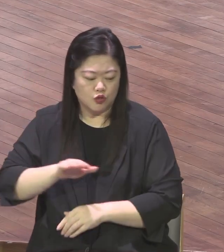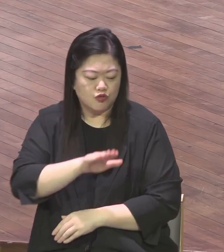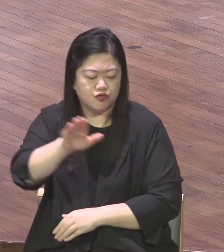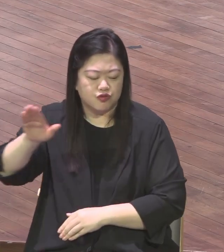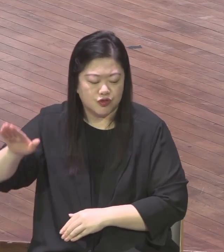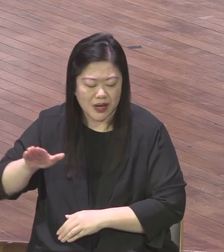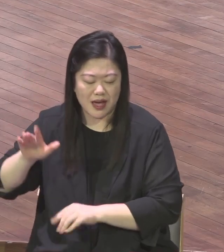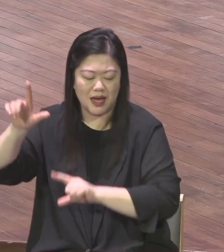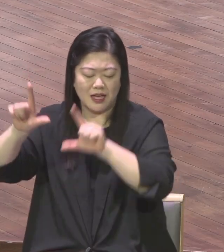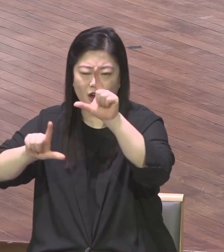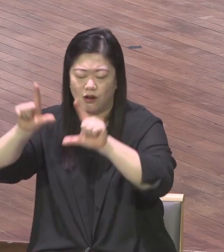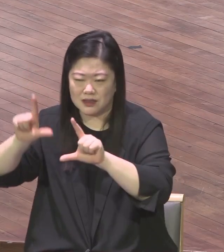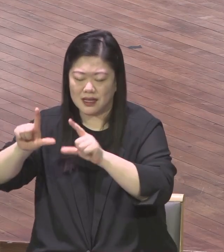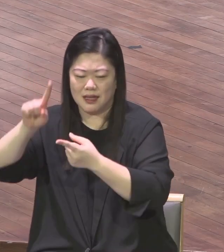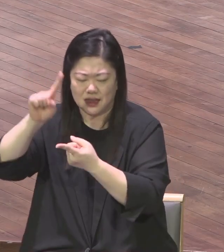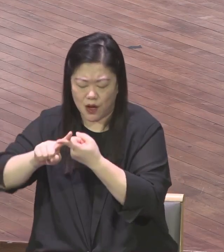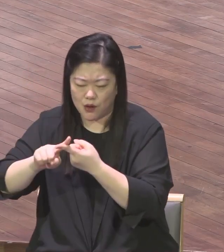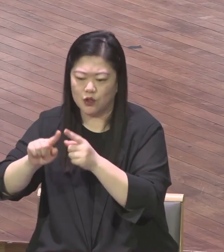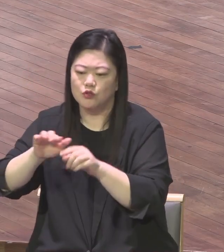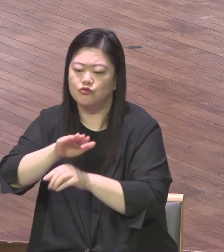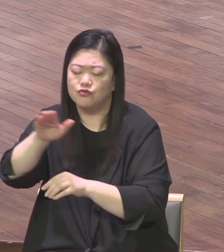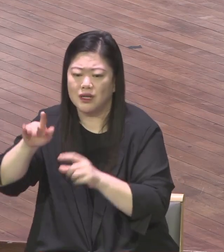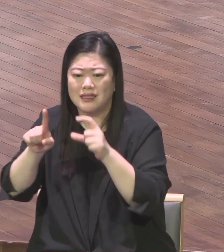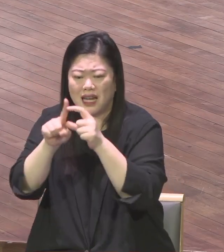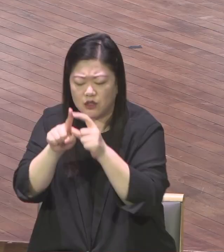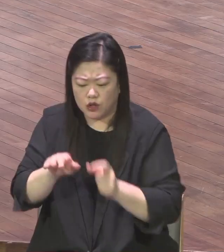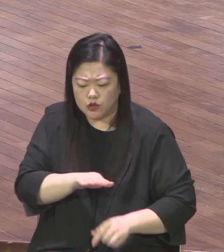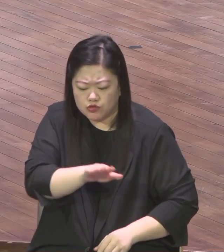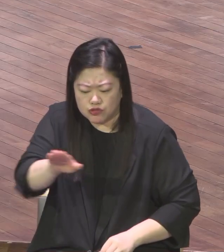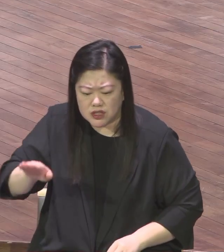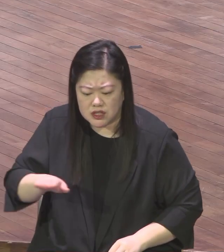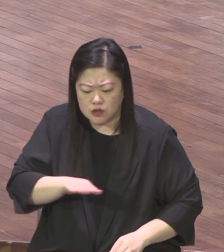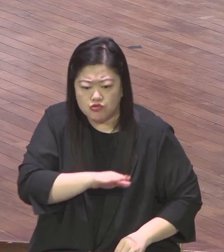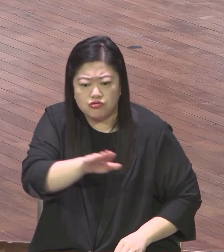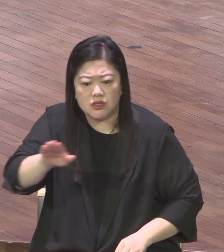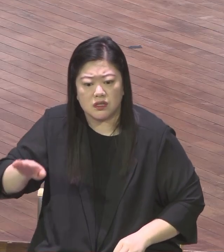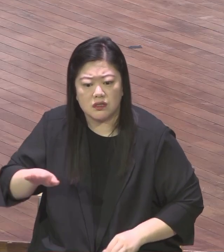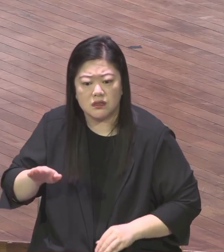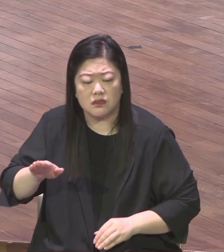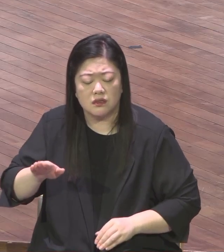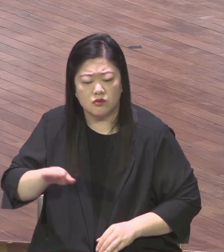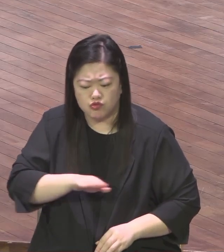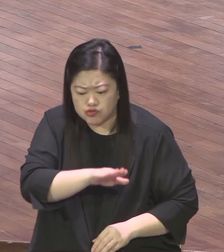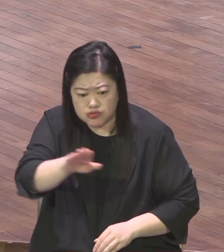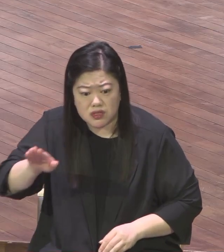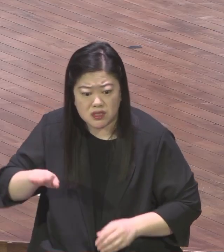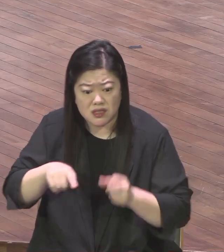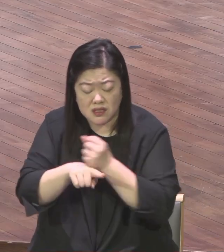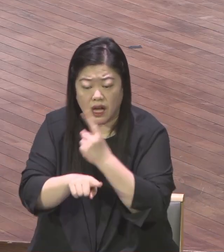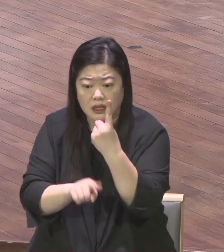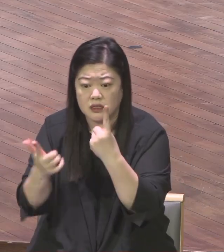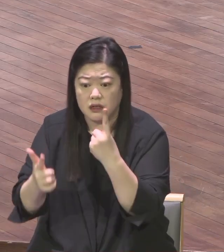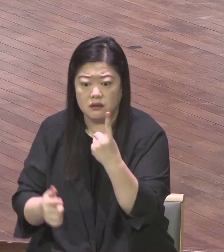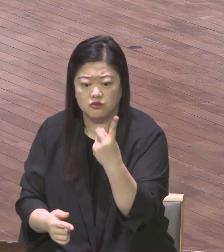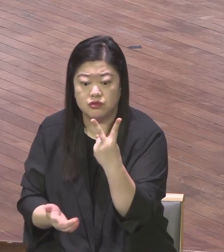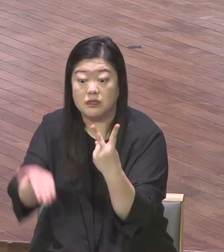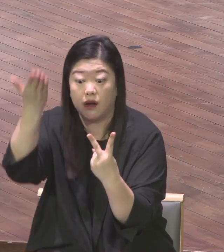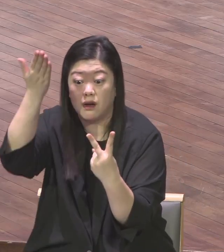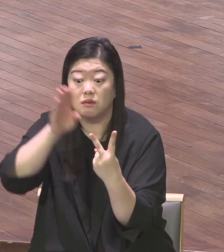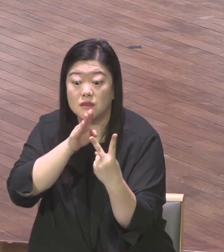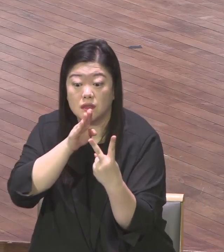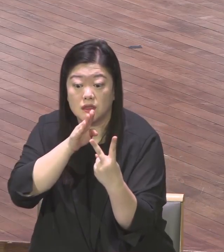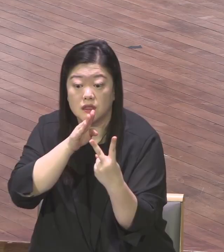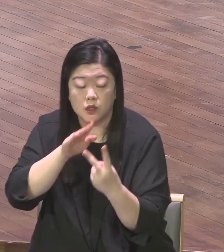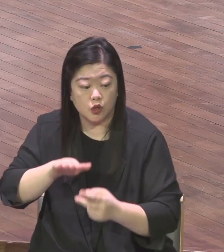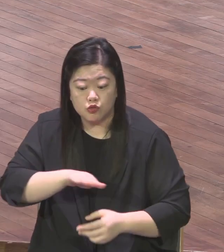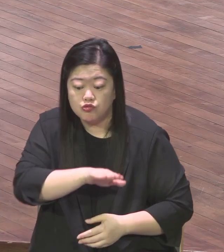우리의 모양대로 우리가 사람을 만들고, 여기서 계속 뭐가 나와요? 복수형이 우리가 나와요. 우리 형상을 따라 우리가 사람